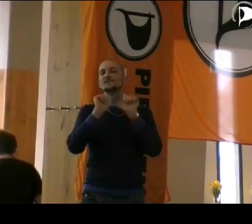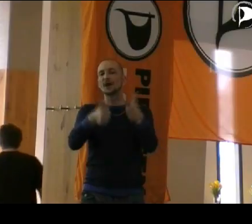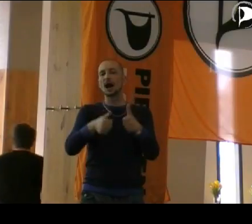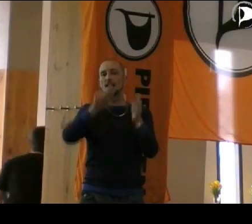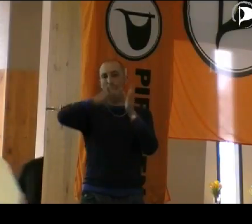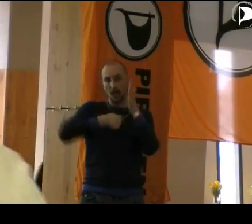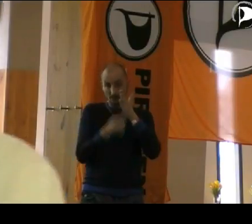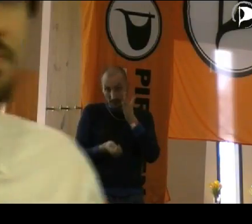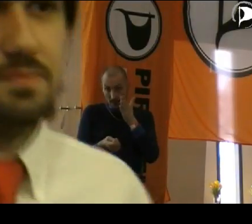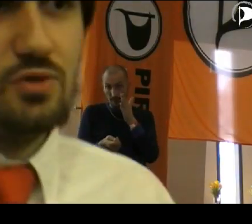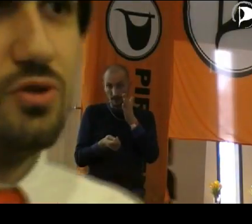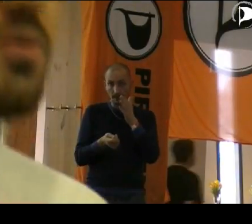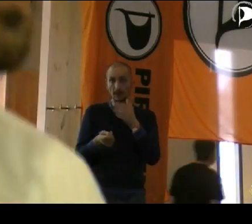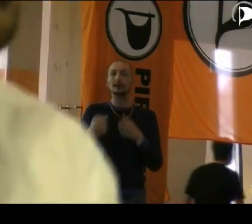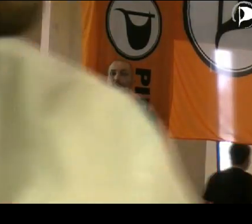50